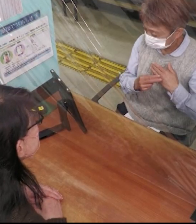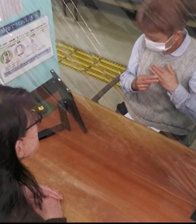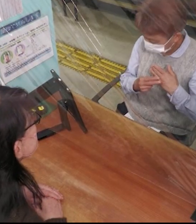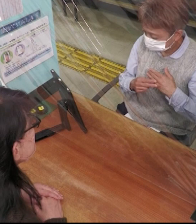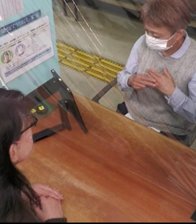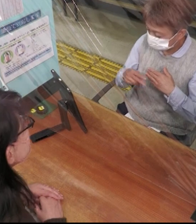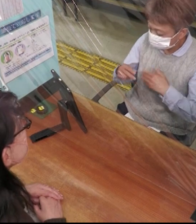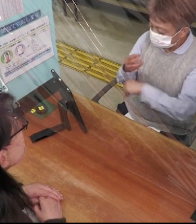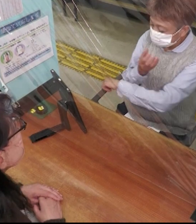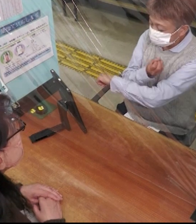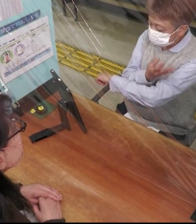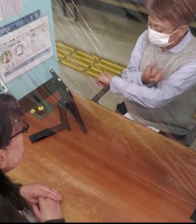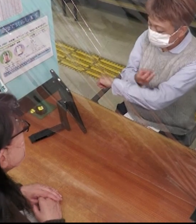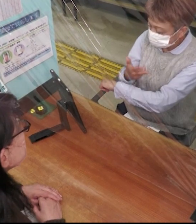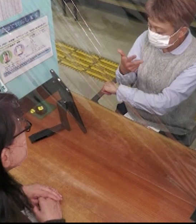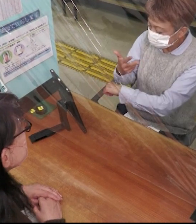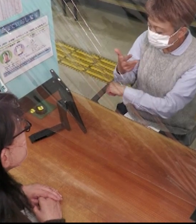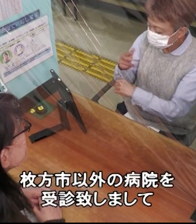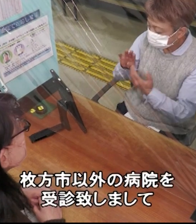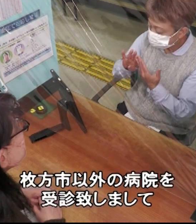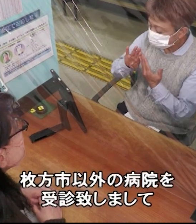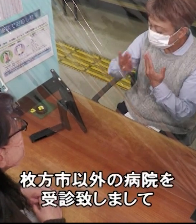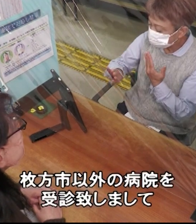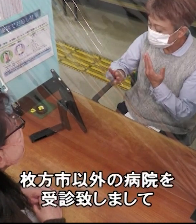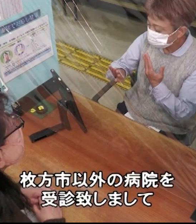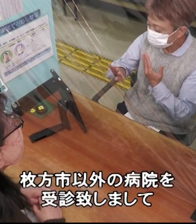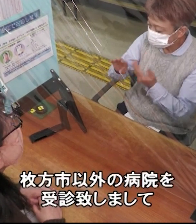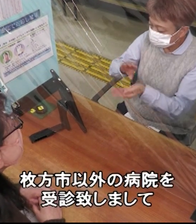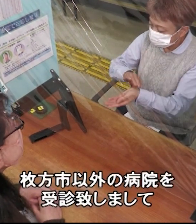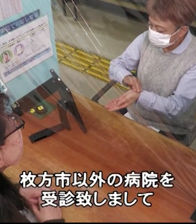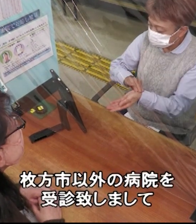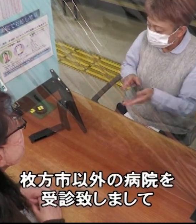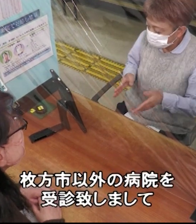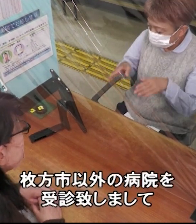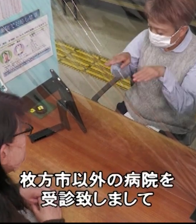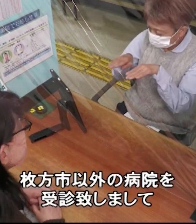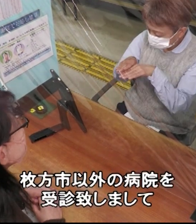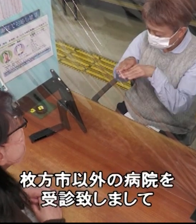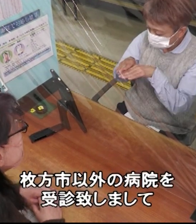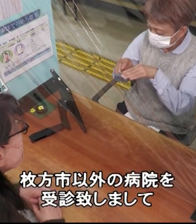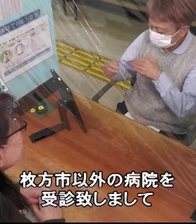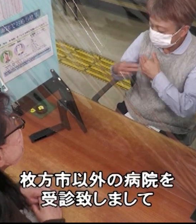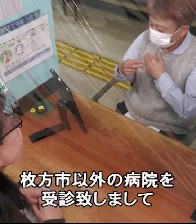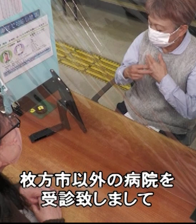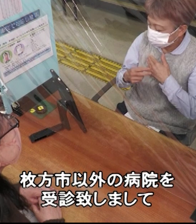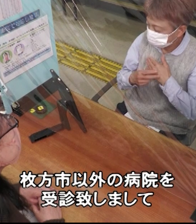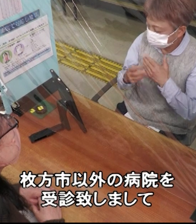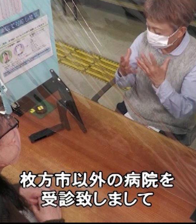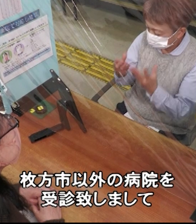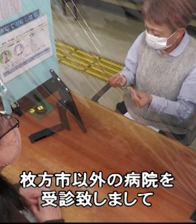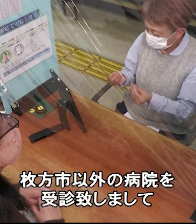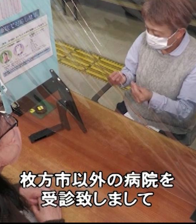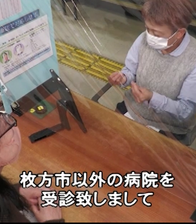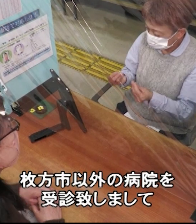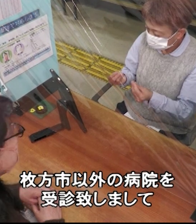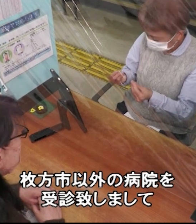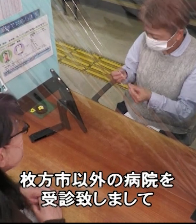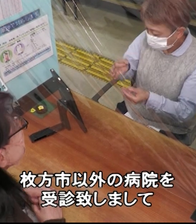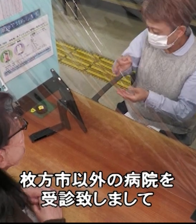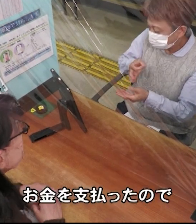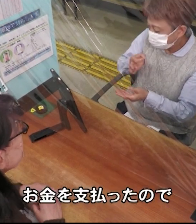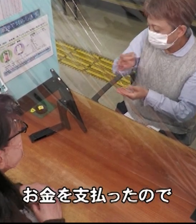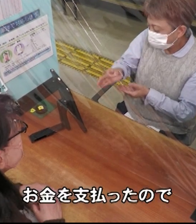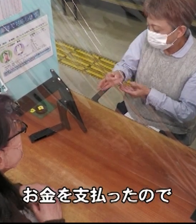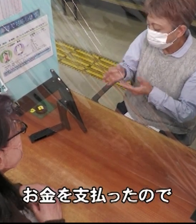はい、今日はですね、はい、平方市以外でですね、病院を受診いたしまして、